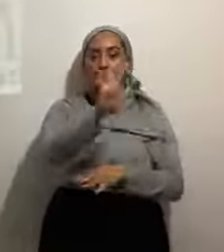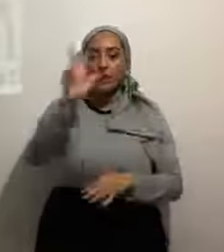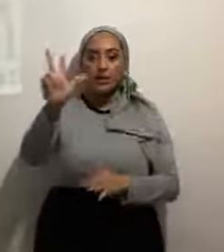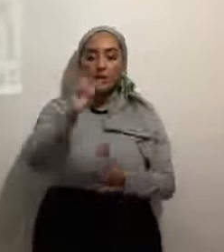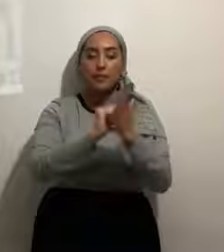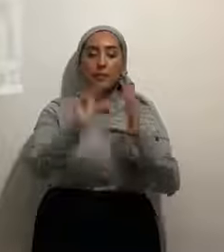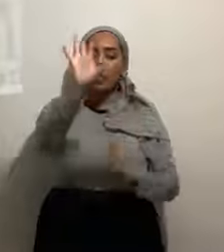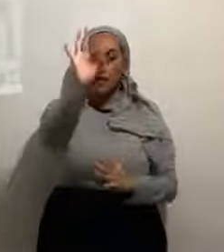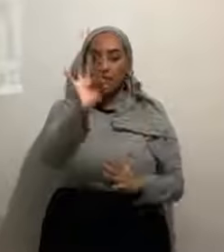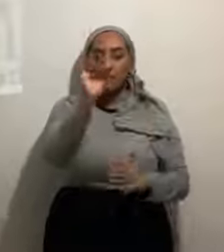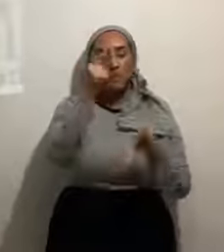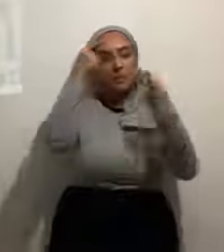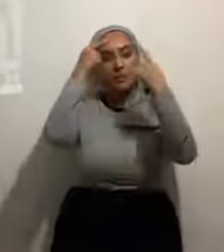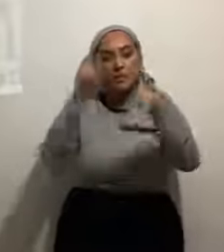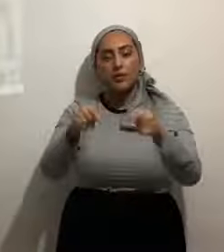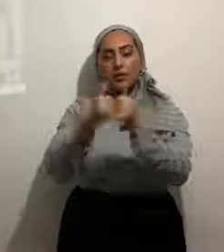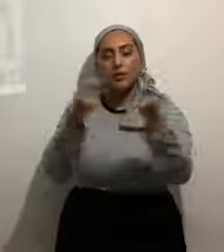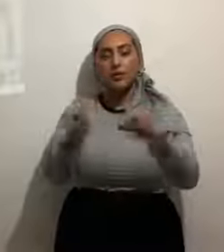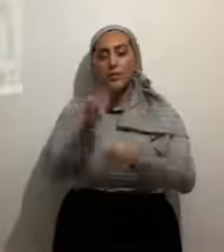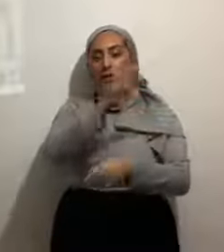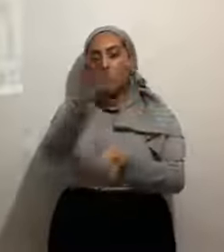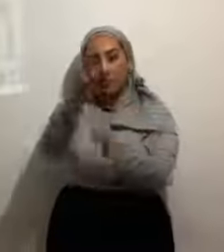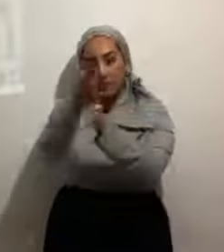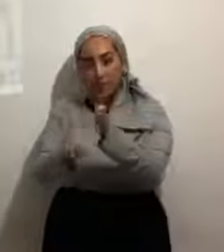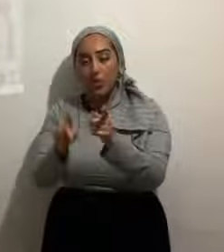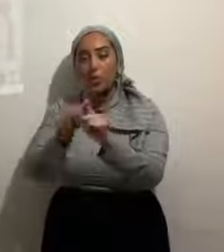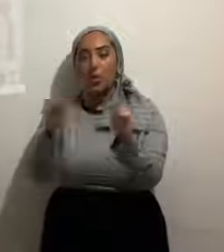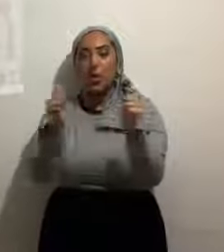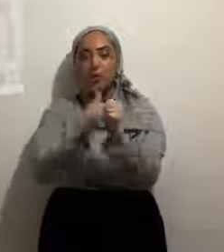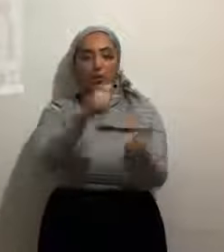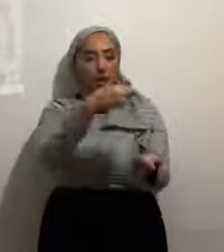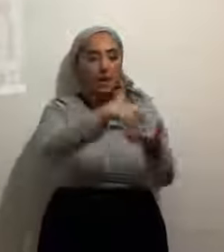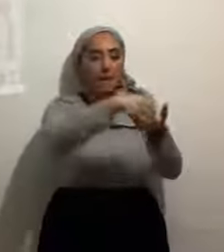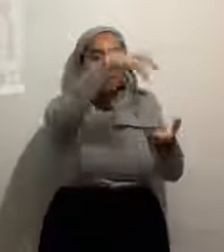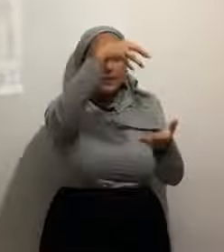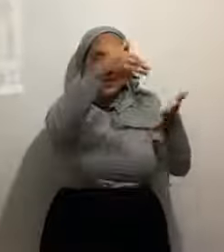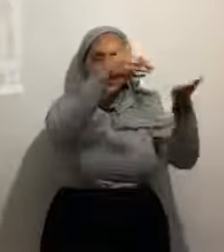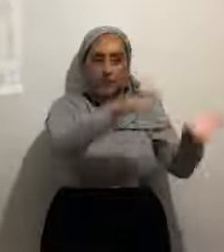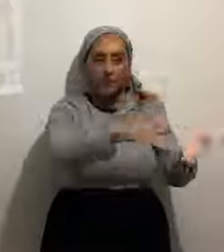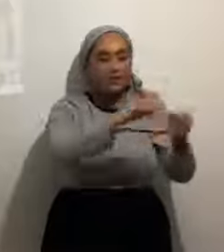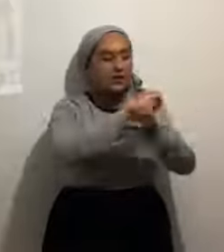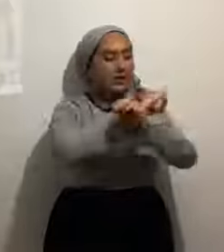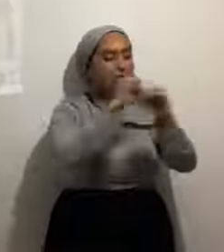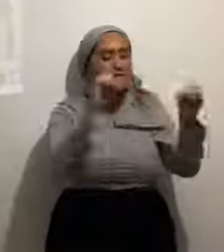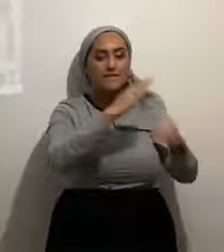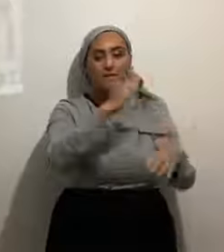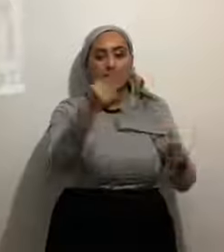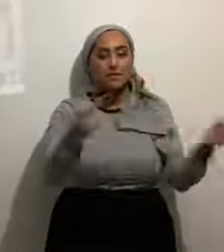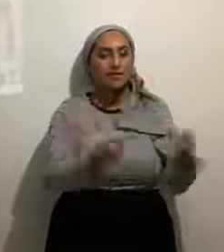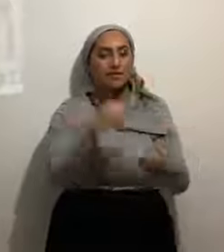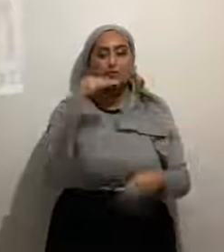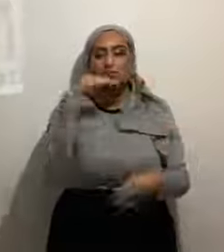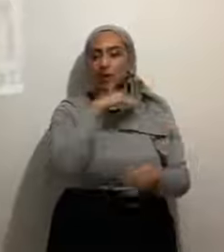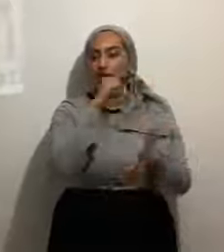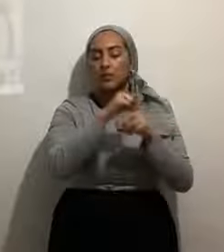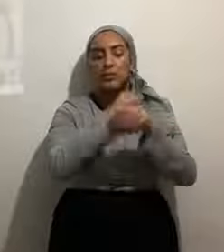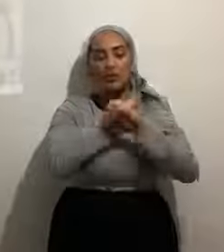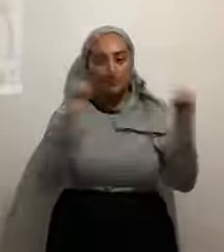se dispuso con los impíos su sepultura, mas con los ricos fue en su muerte, aunque nunca hizo maldad ni hubo engaño en su boca. Bendito es el Abacados, y eso ya